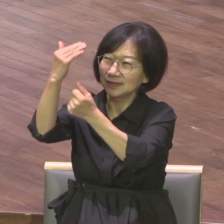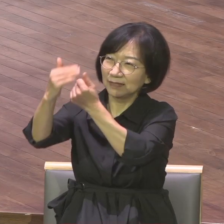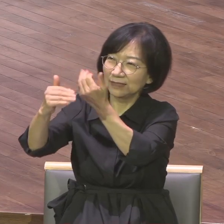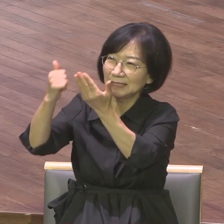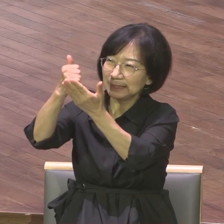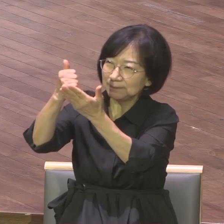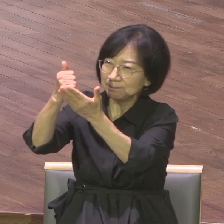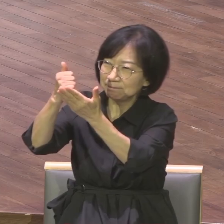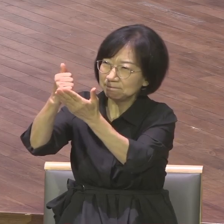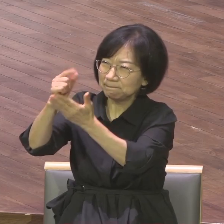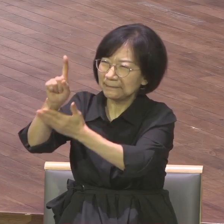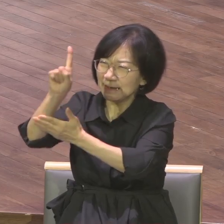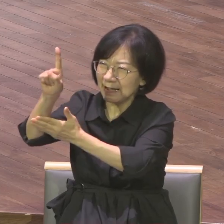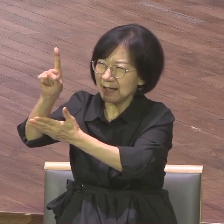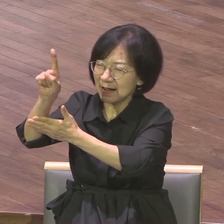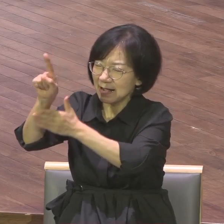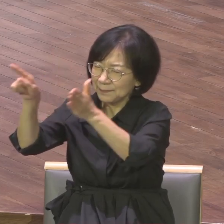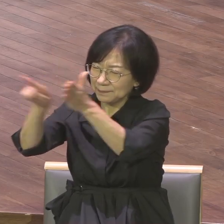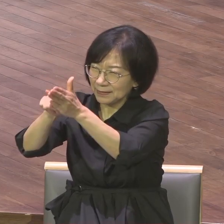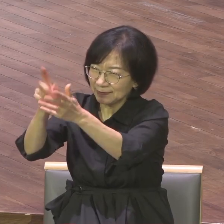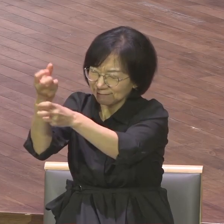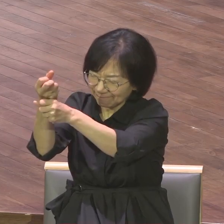오직 의지해라.